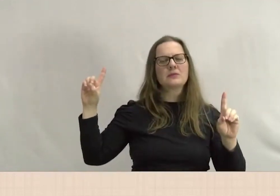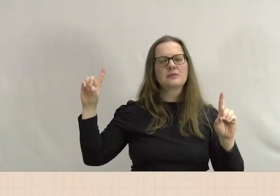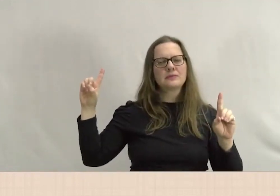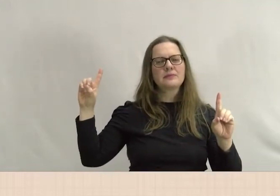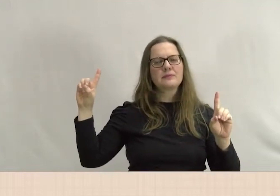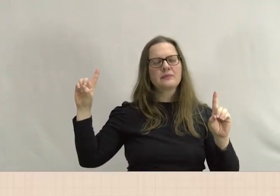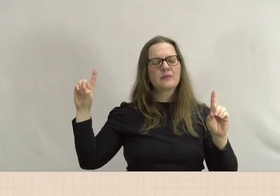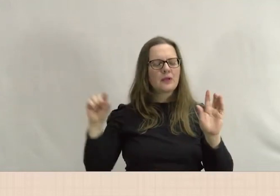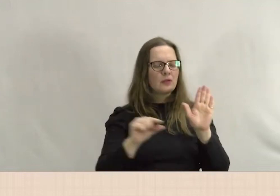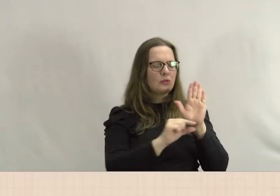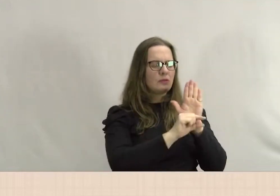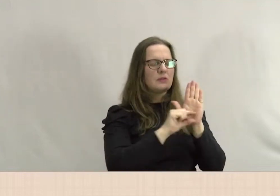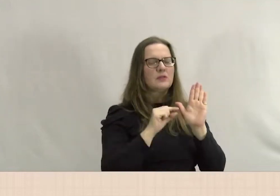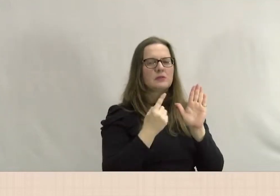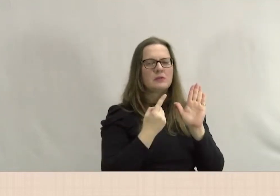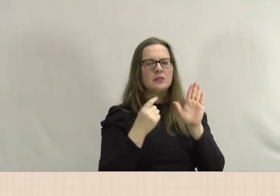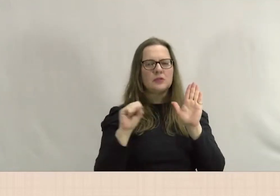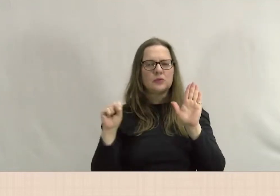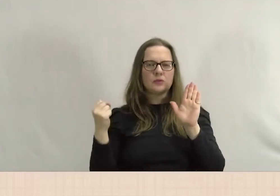Versículo 18.